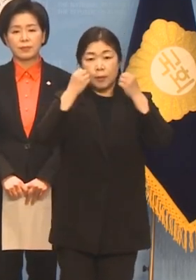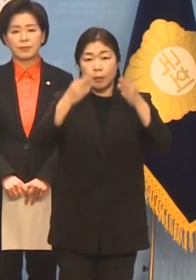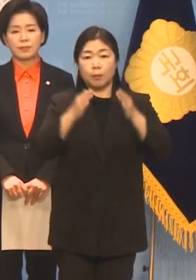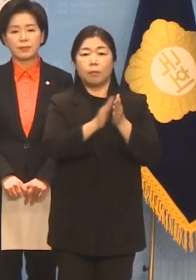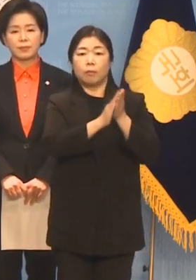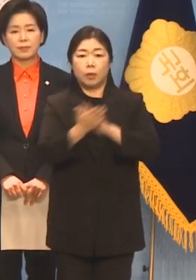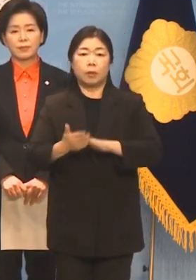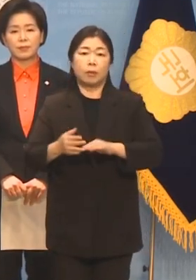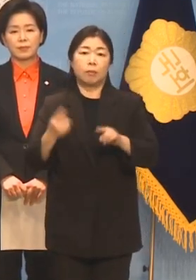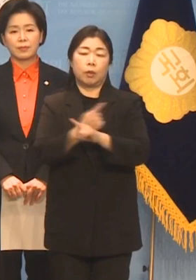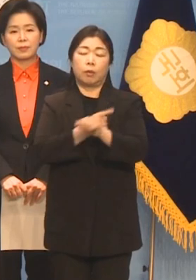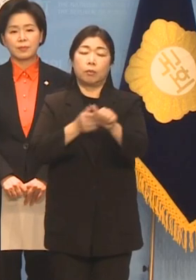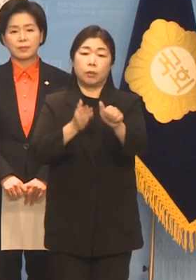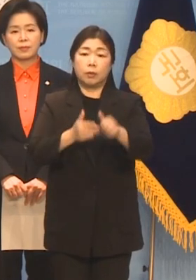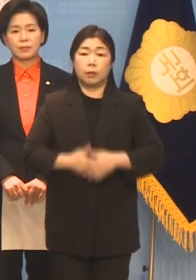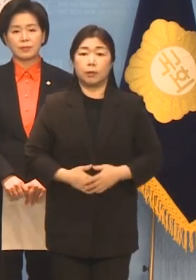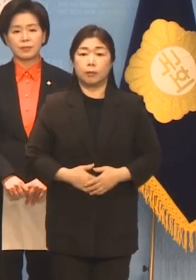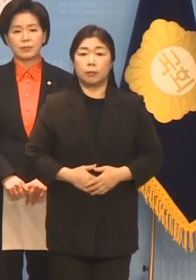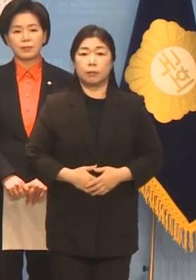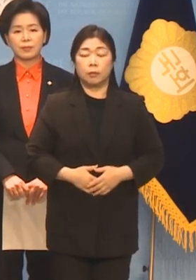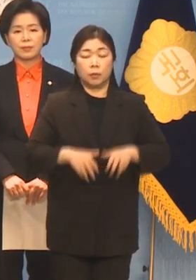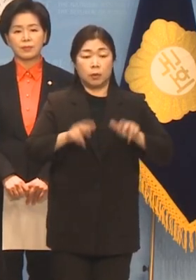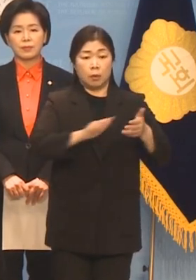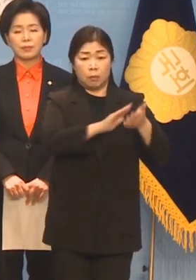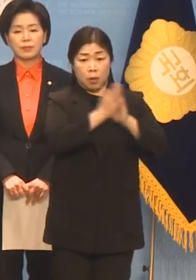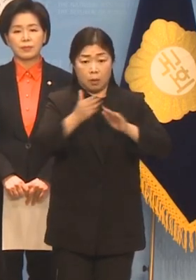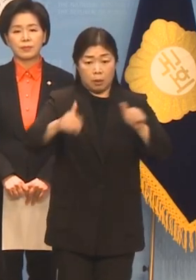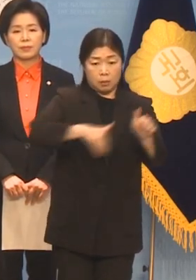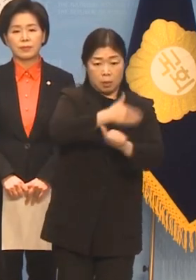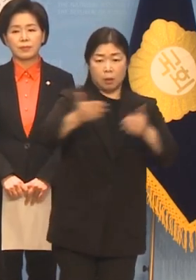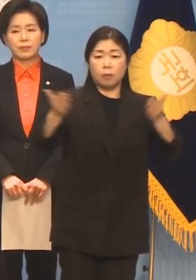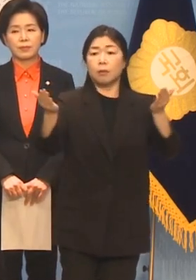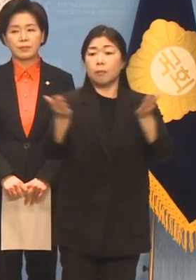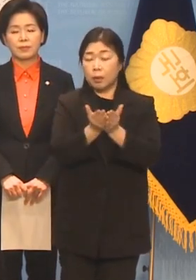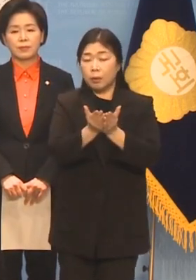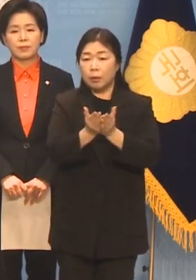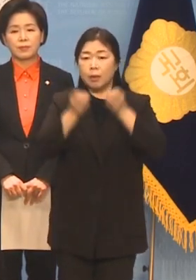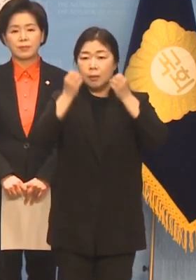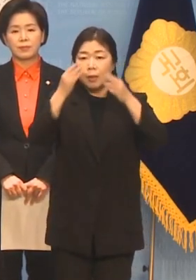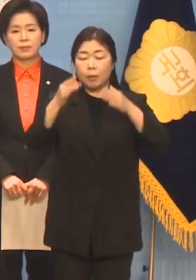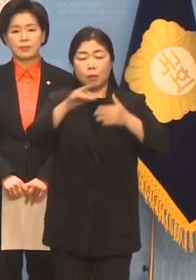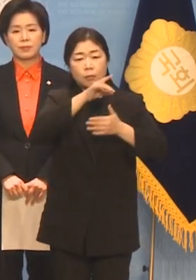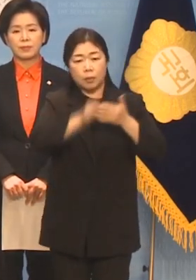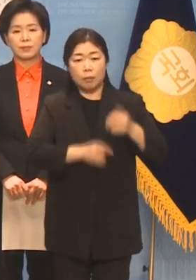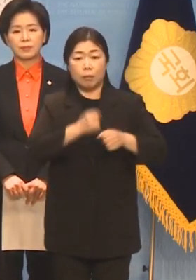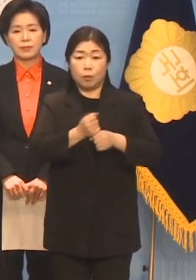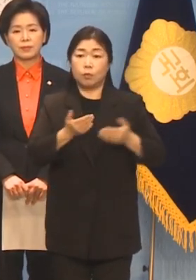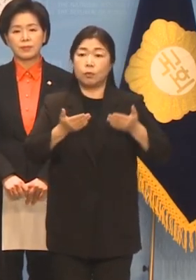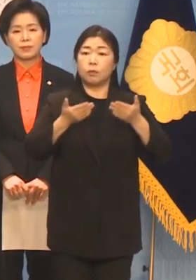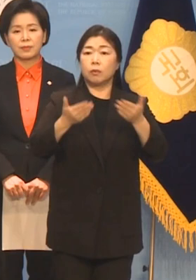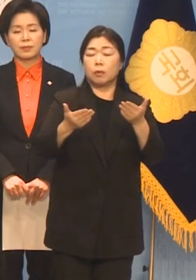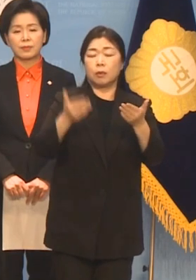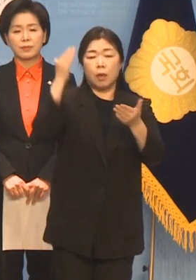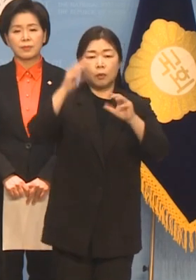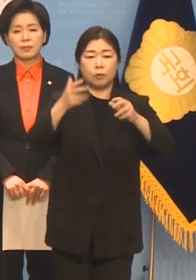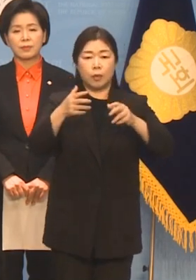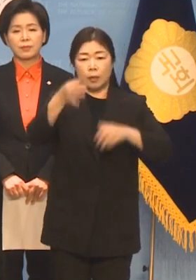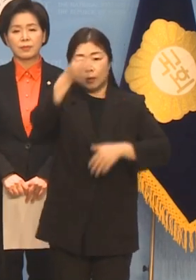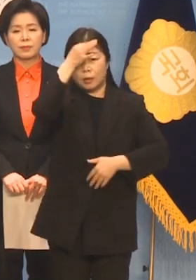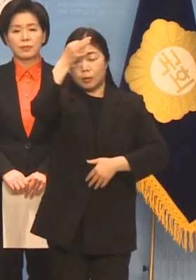바꿔봅시다. 변화하는 시대 환경에 걸맞는 새로운 패러다임을 만들어 대한민국의